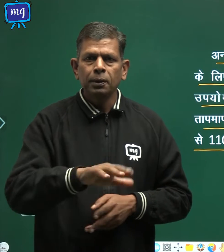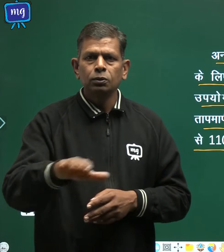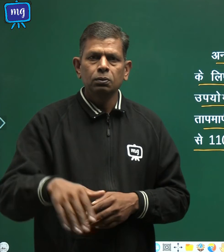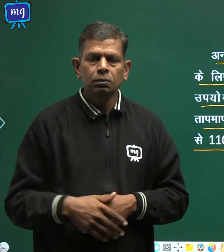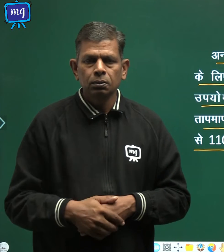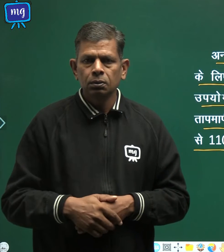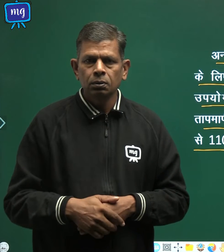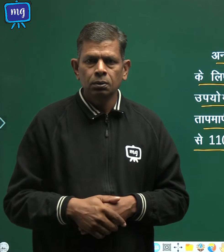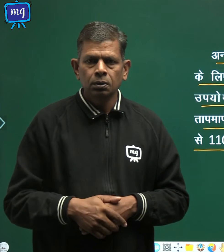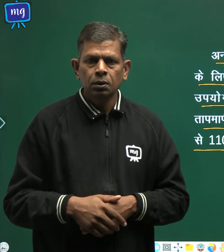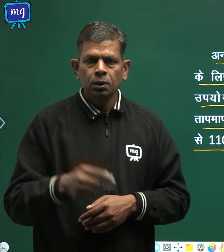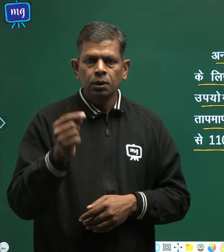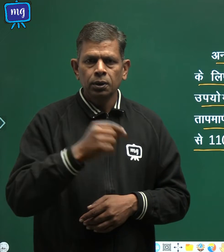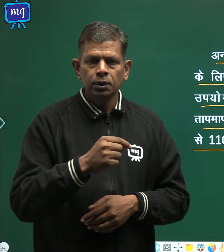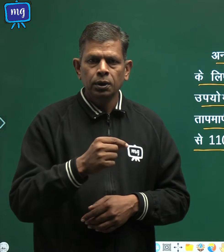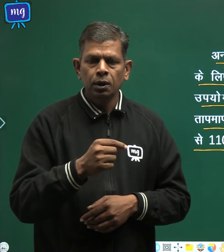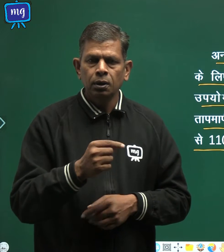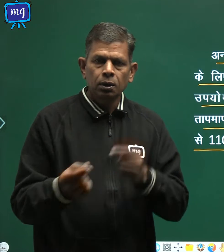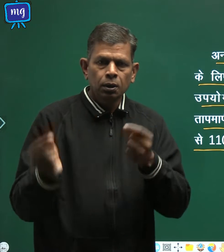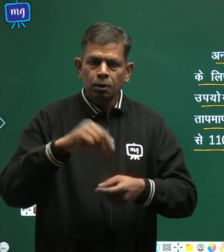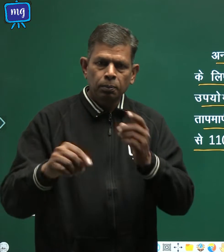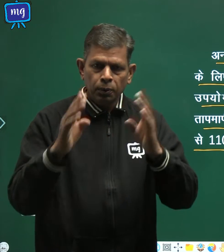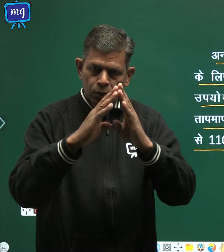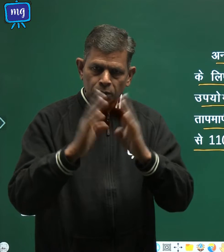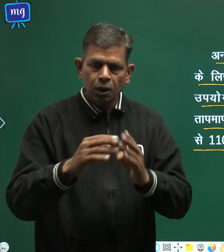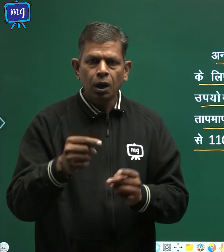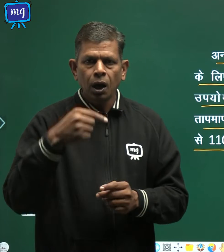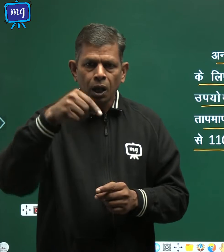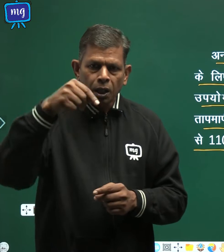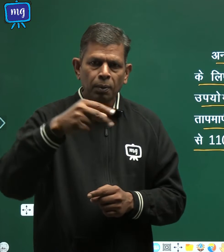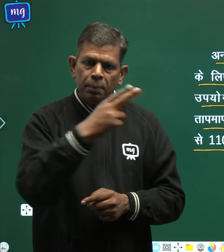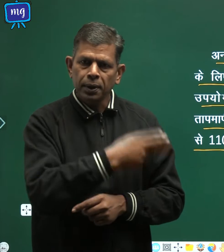बच्चों, ये प्रयोगशाला तापमापी है।